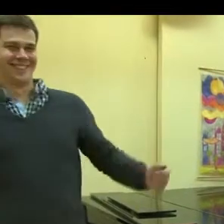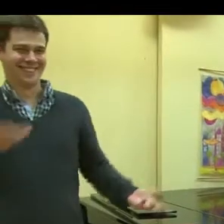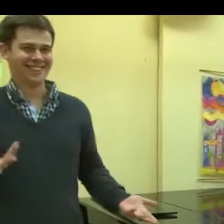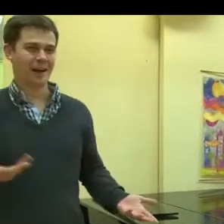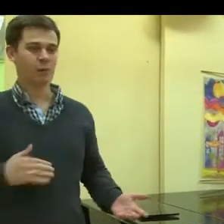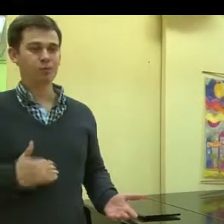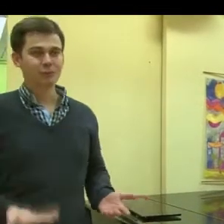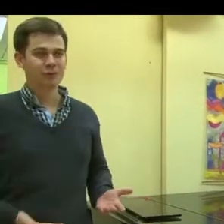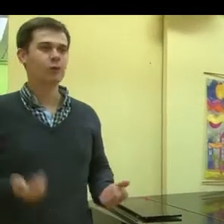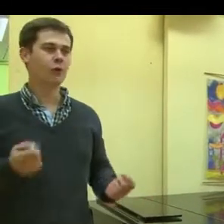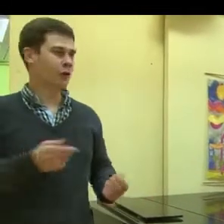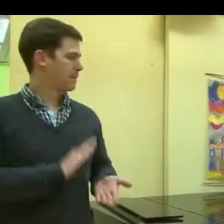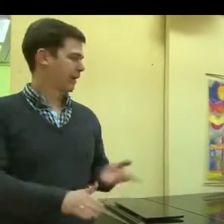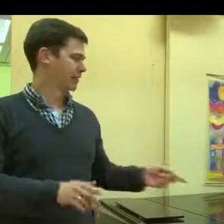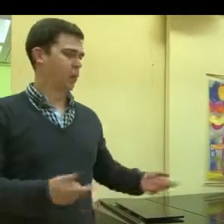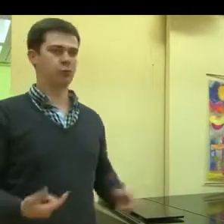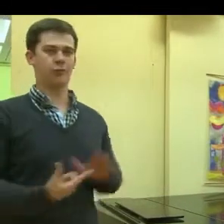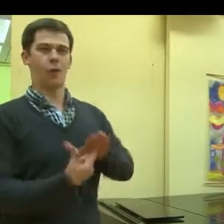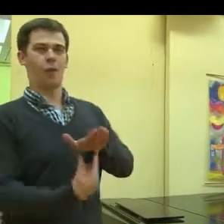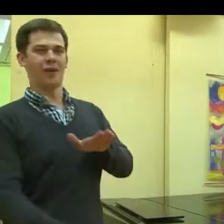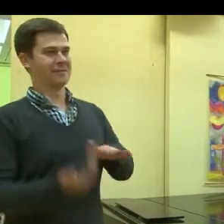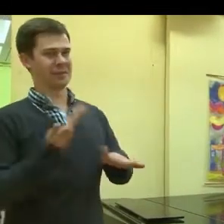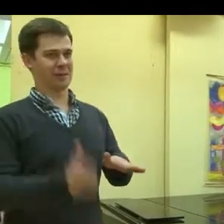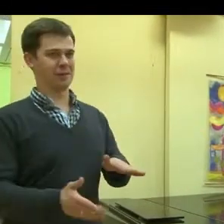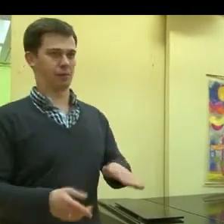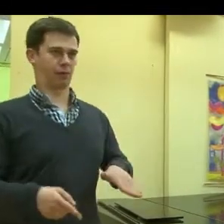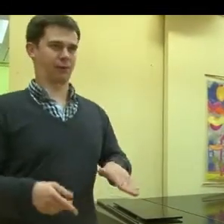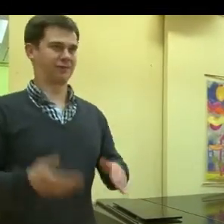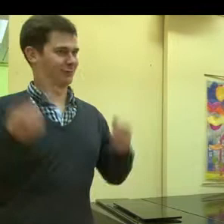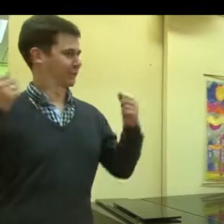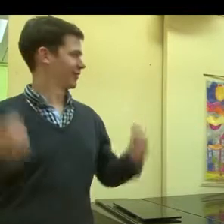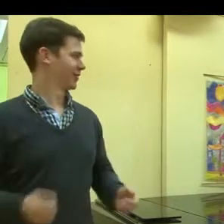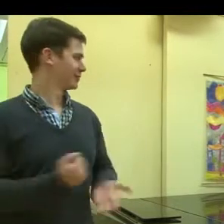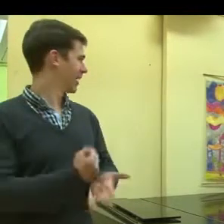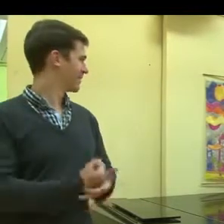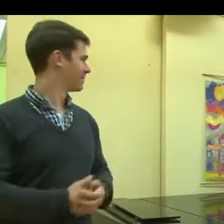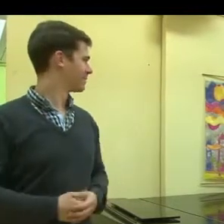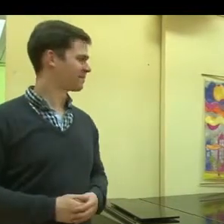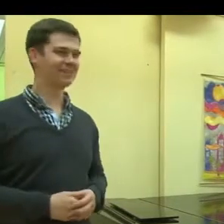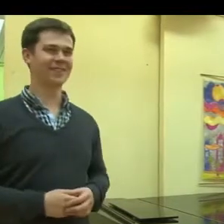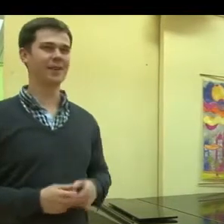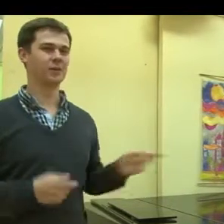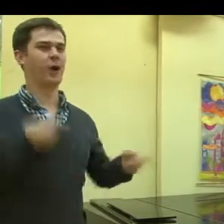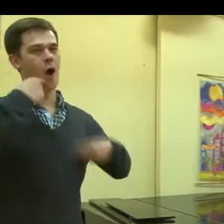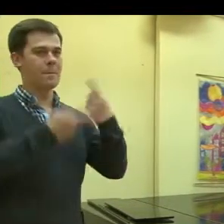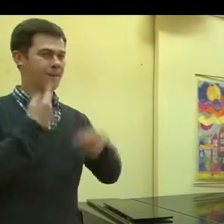i brzuszek i stąd ja będę bez butów na obcasach, tak, bo troszeczkę byłoby ciężko. Zresztą to pewnie koleżanka opowie.